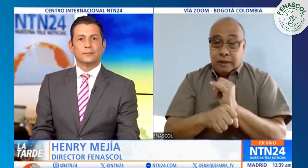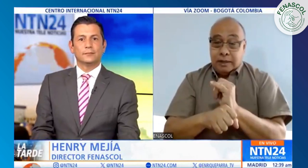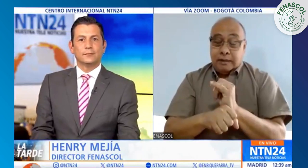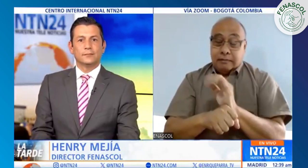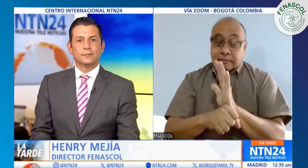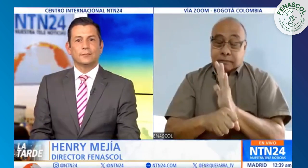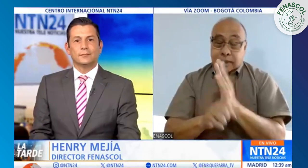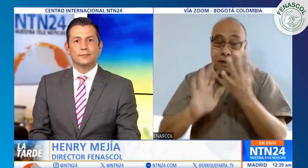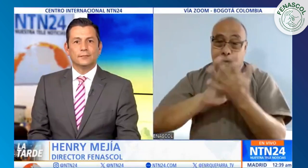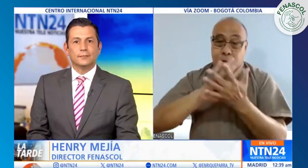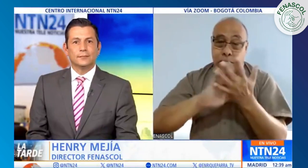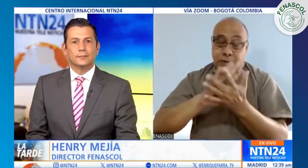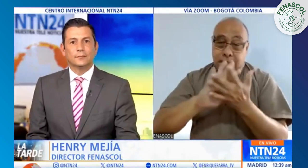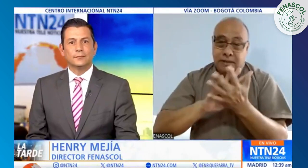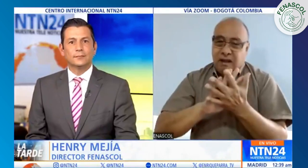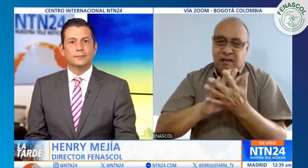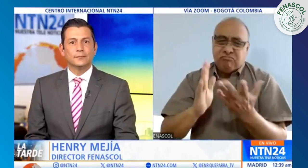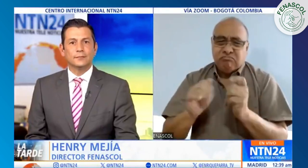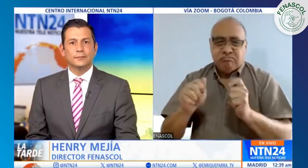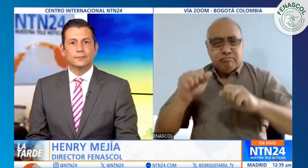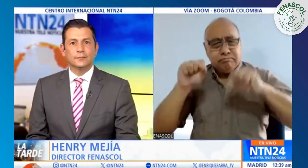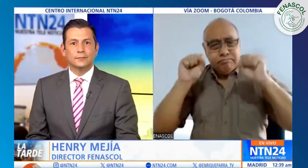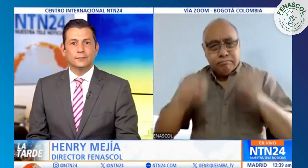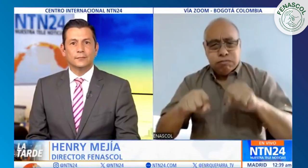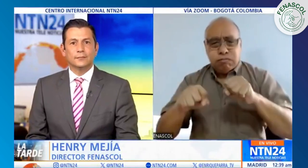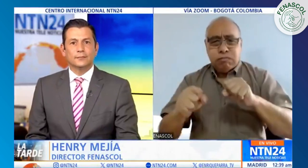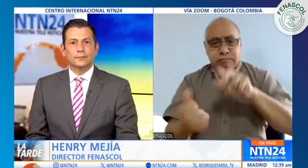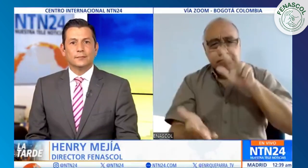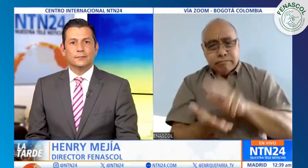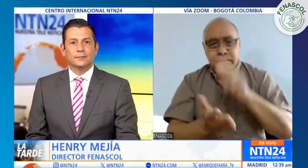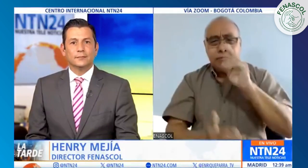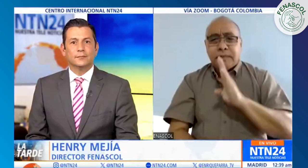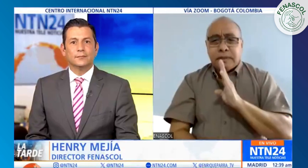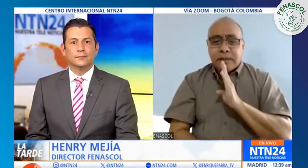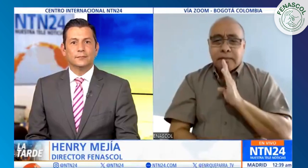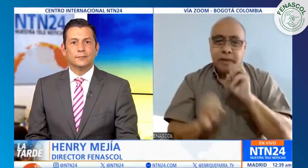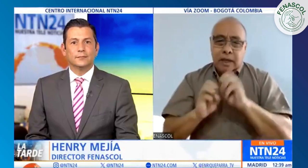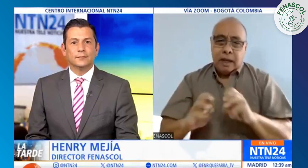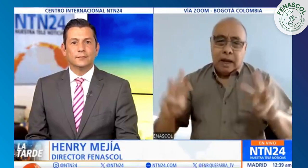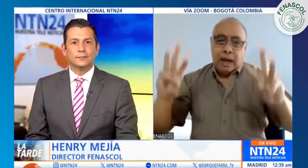El Día Internacional de las Lenguas de Señas,